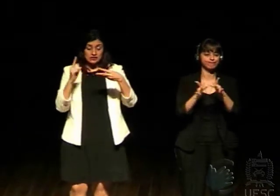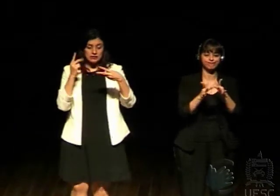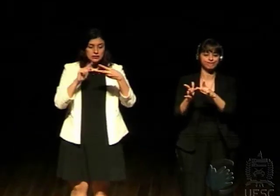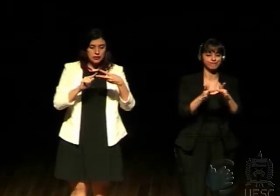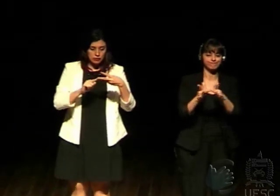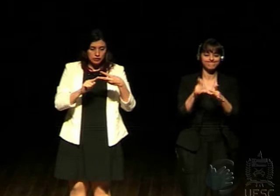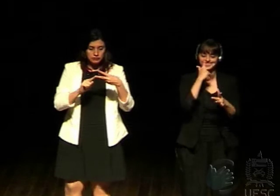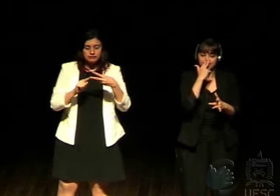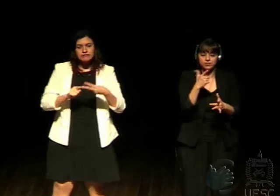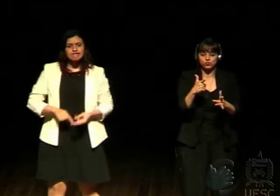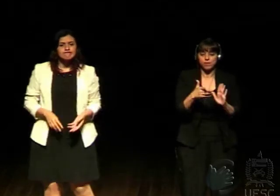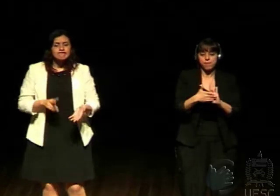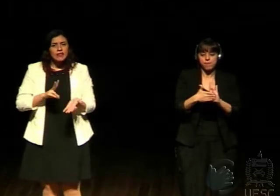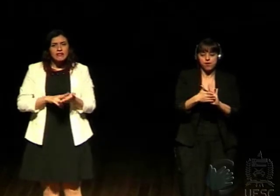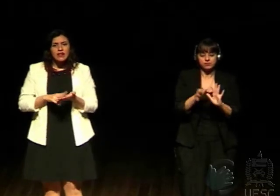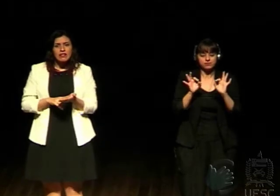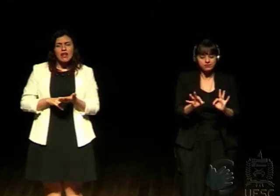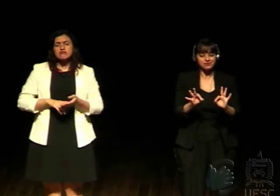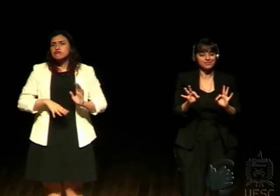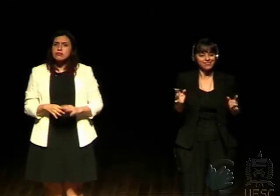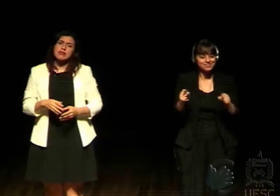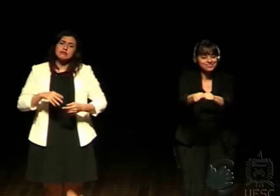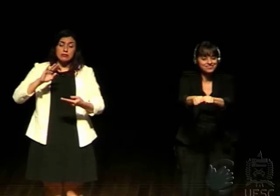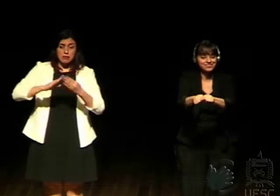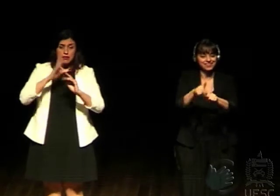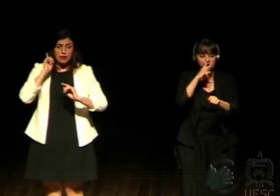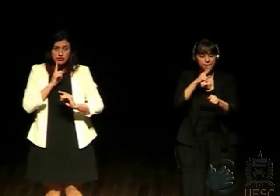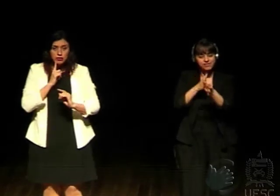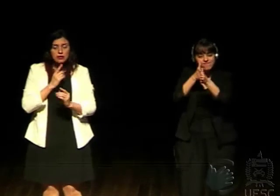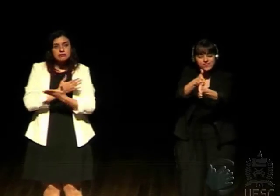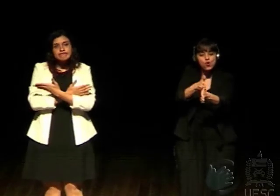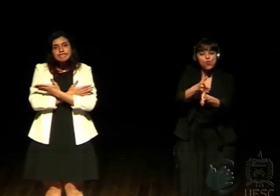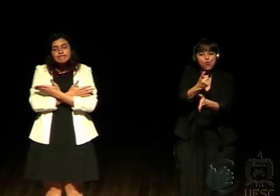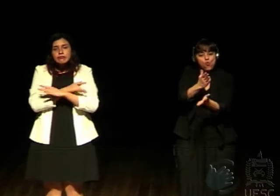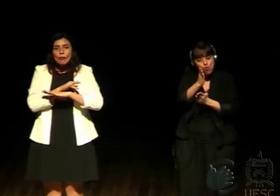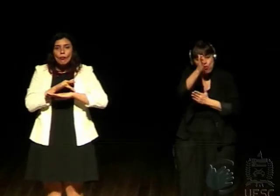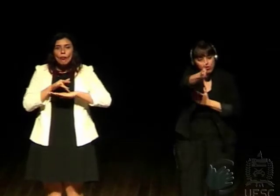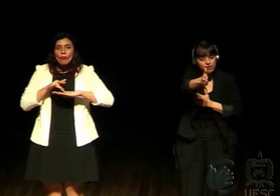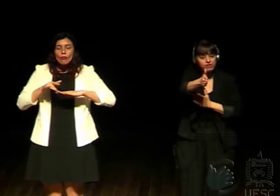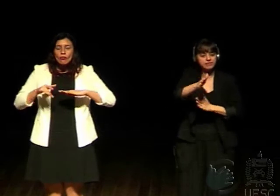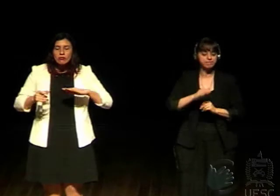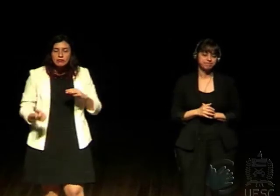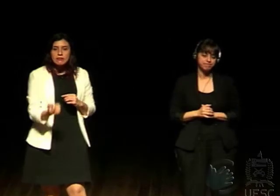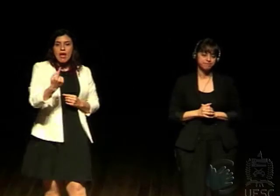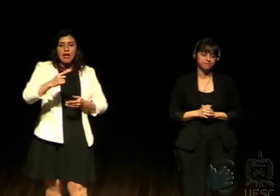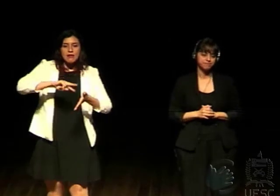Sin tener un propósito común que nos guíe, digamos, con mayor proyección.